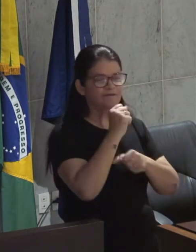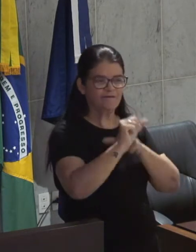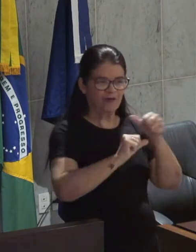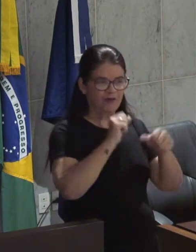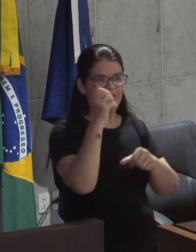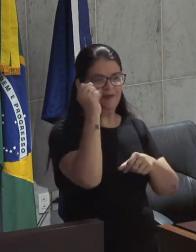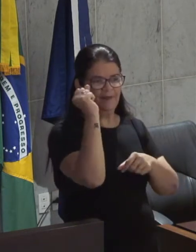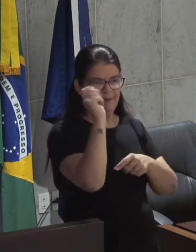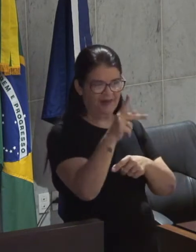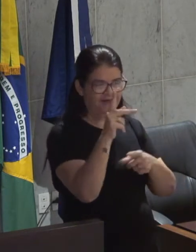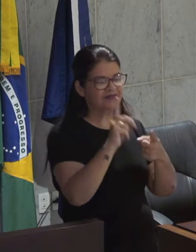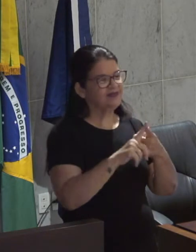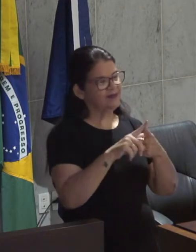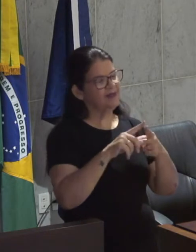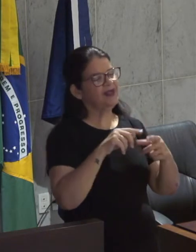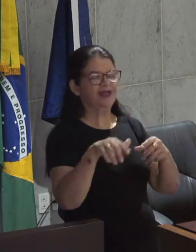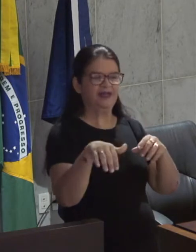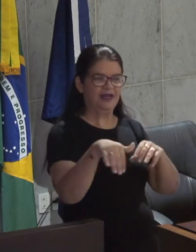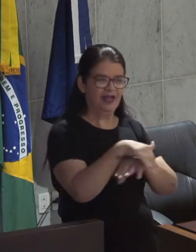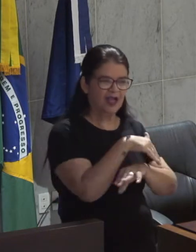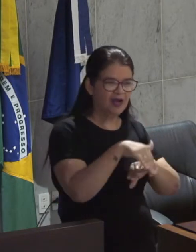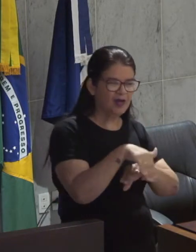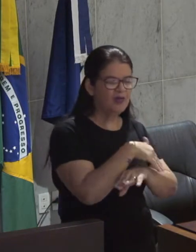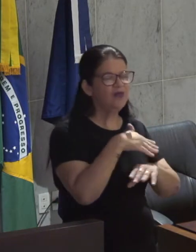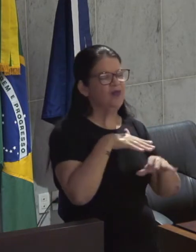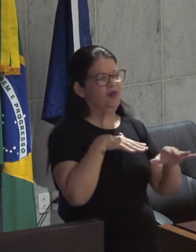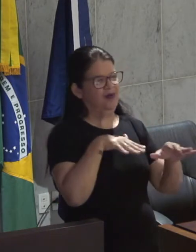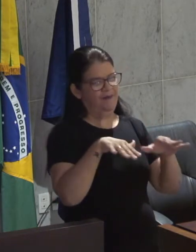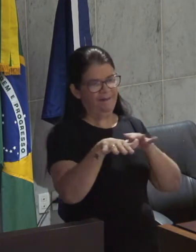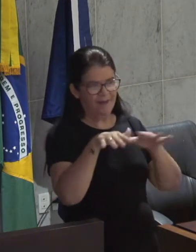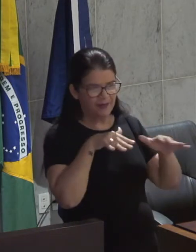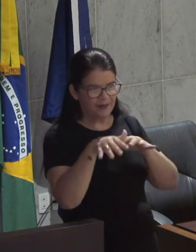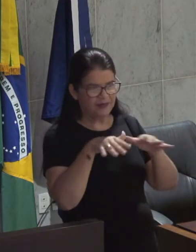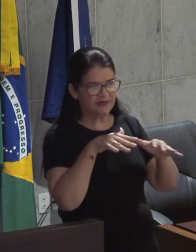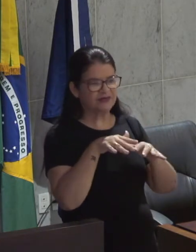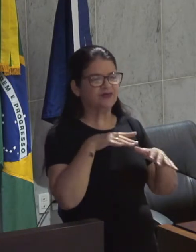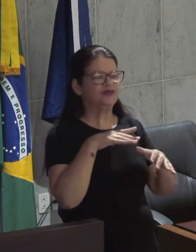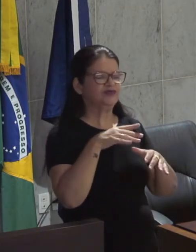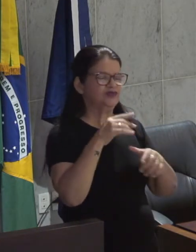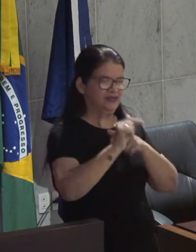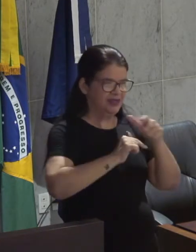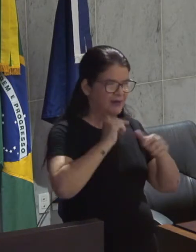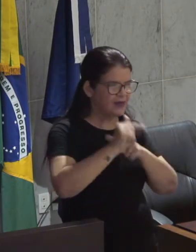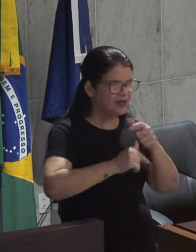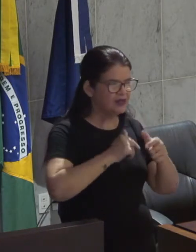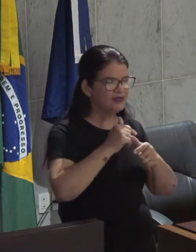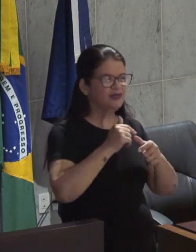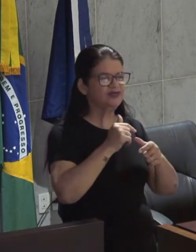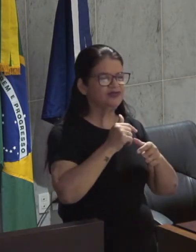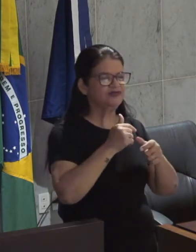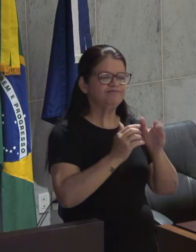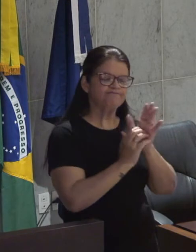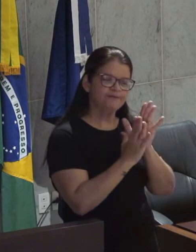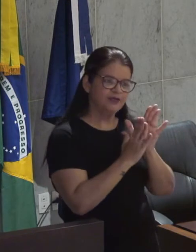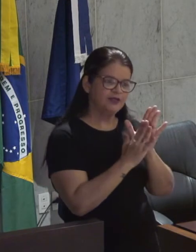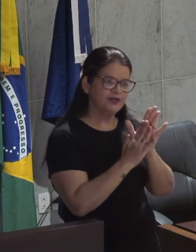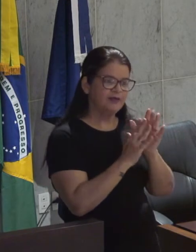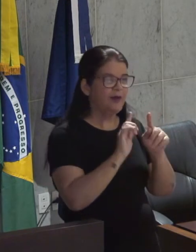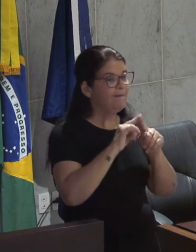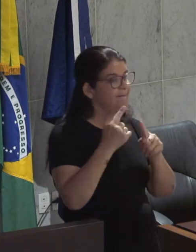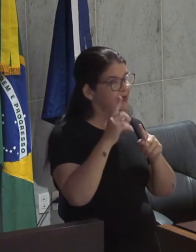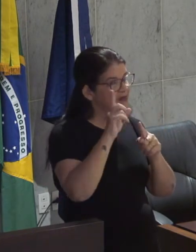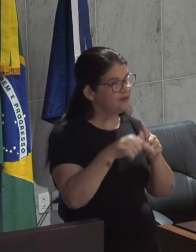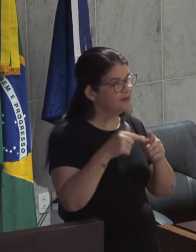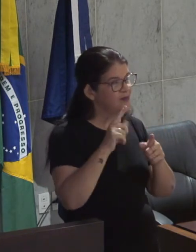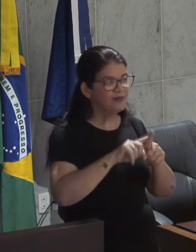ruas, nas audiências públicas, nas mobilizações. E nós tiramos os trabalhadores rurais da reforma da Previdência. Mas fomos muito, muito